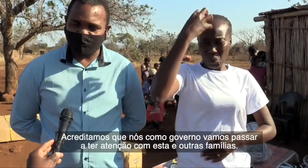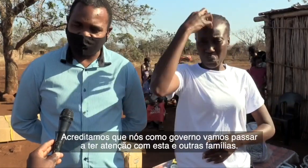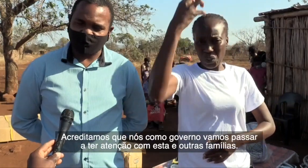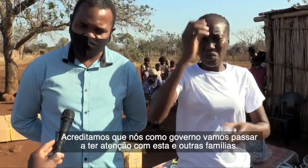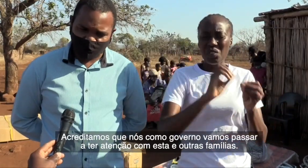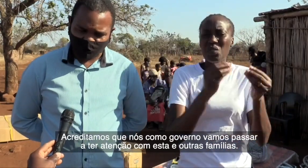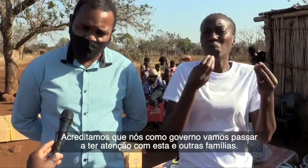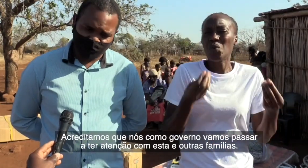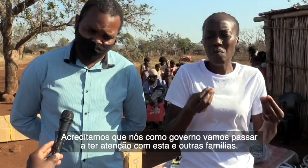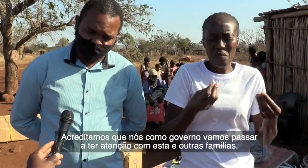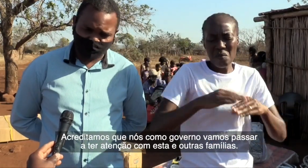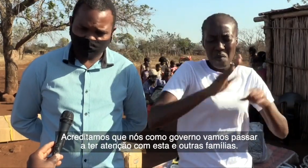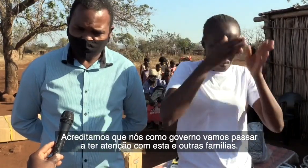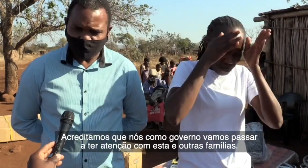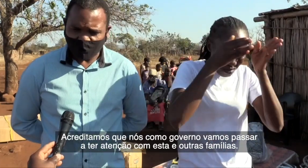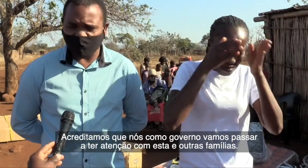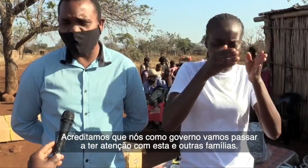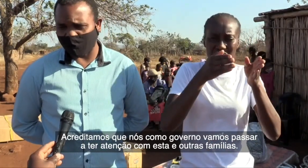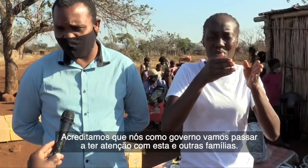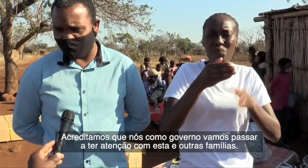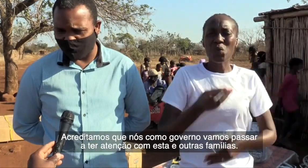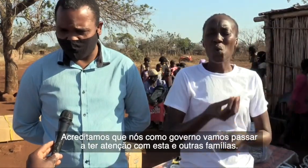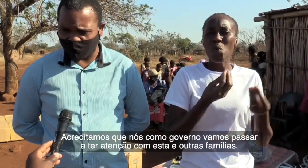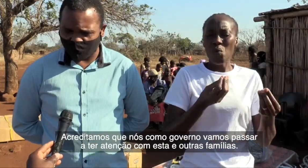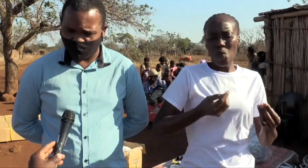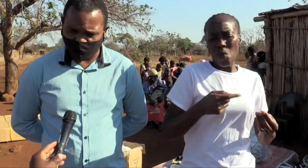passar a ter mais atenção a estas famílias, assim como outras famílias que nós temos a nível do posto.